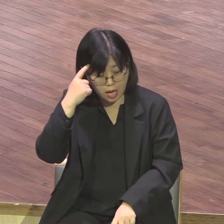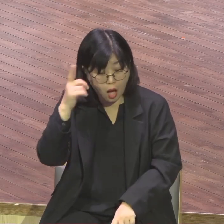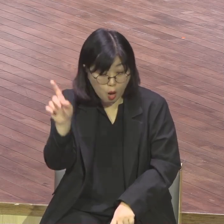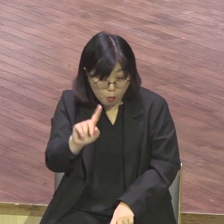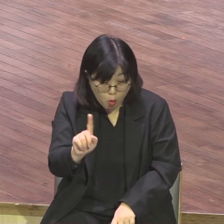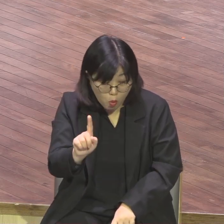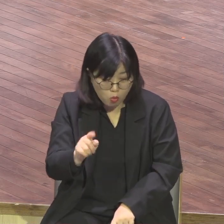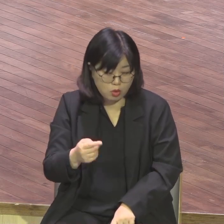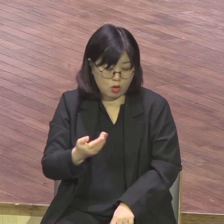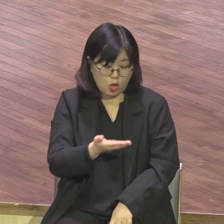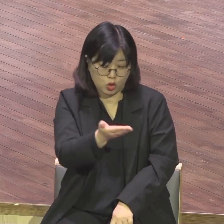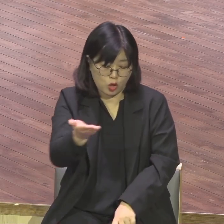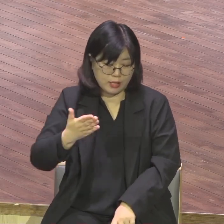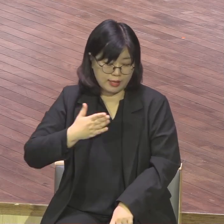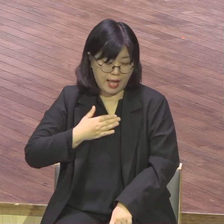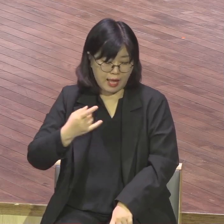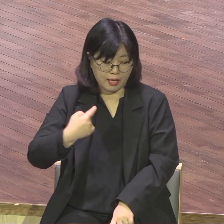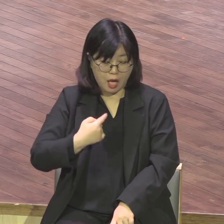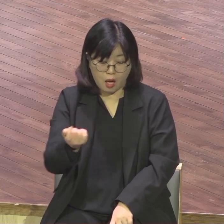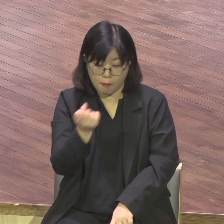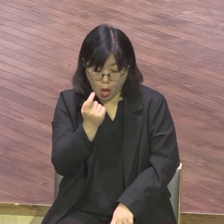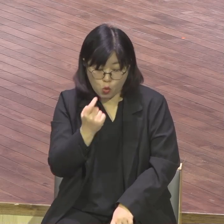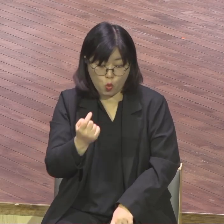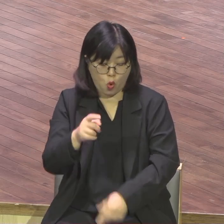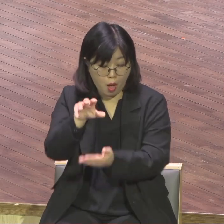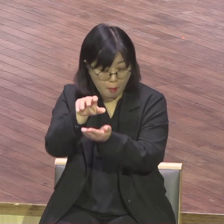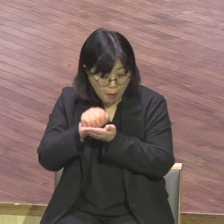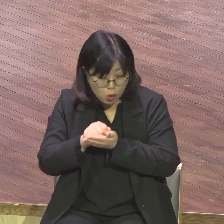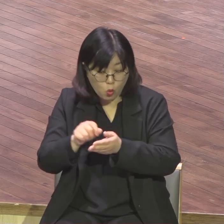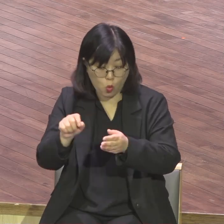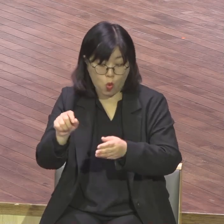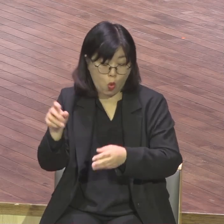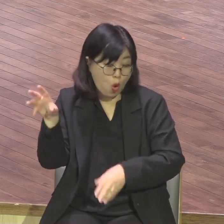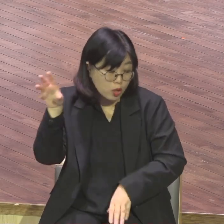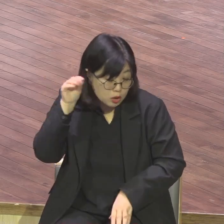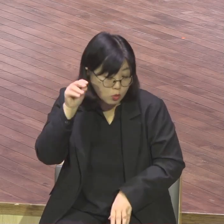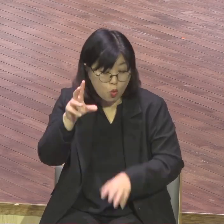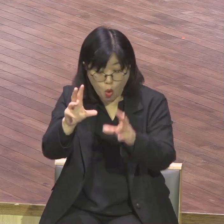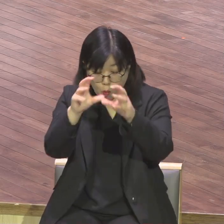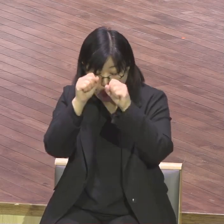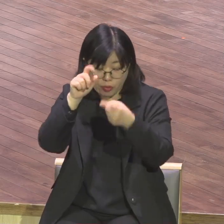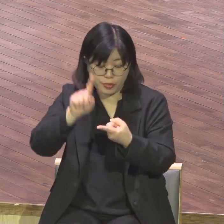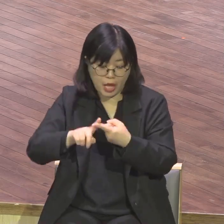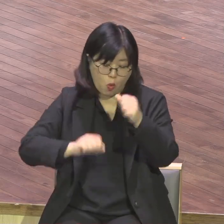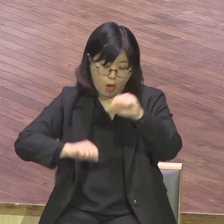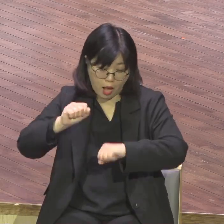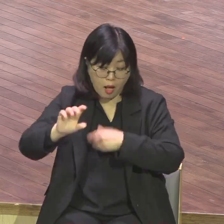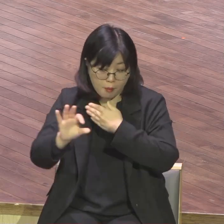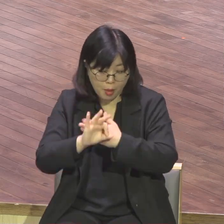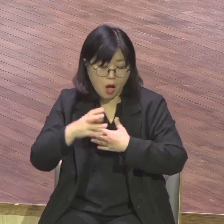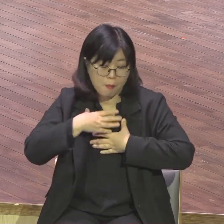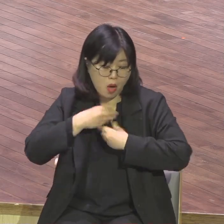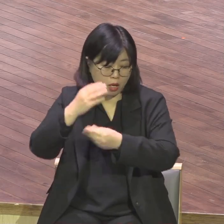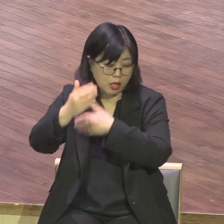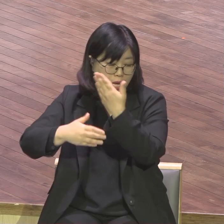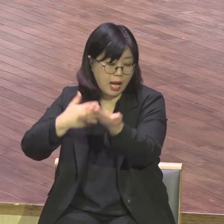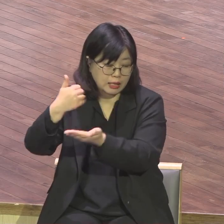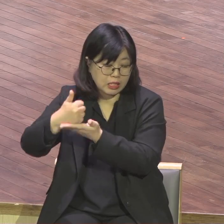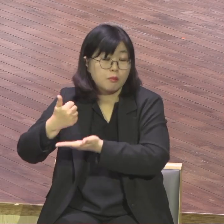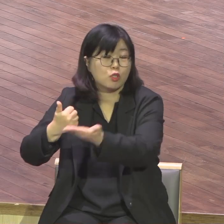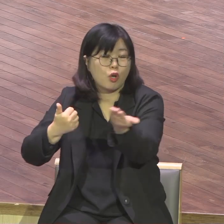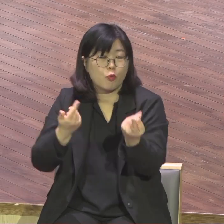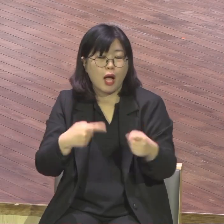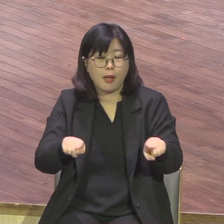너희는 내게 배우고 받고 듣고 본받을 행하라. 그리하면 평강의 하나님이 너희와